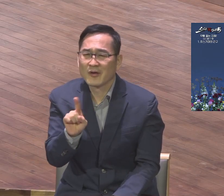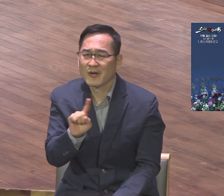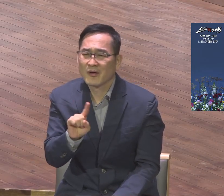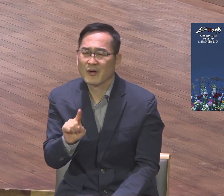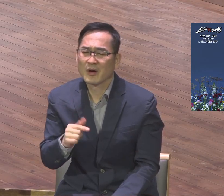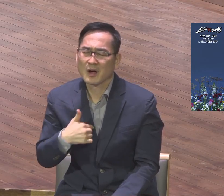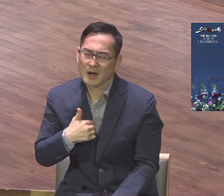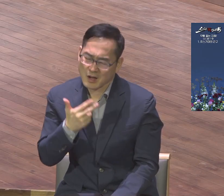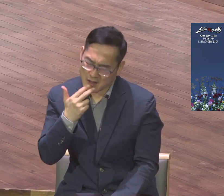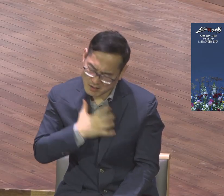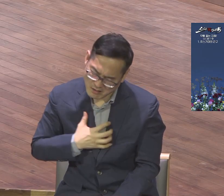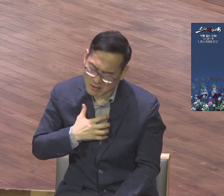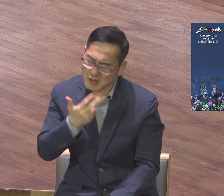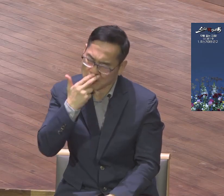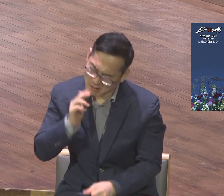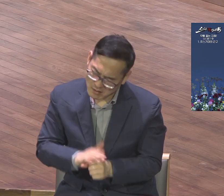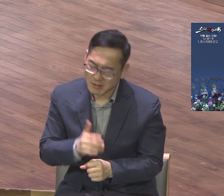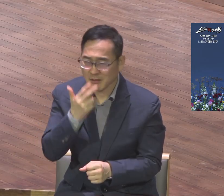답답해서 미치겠습니다.